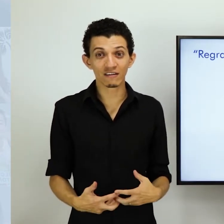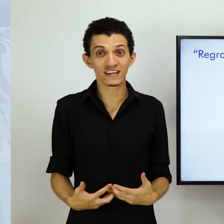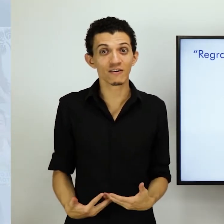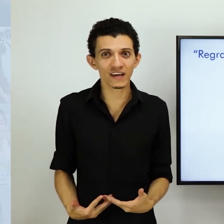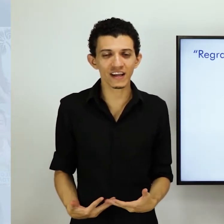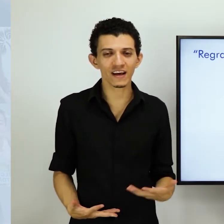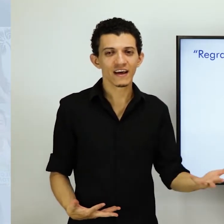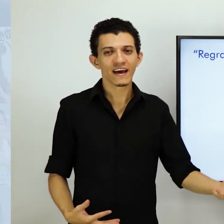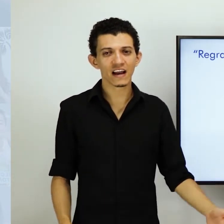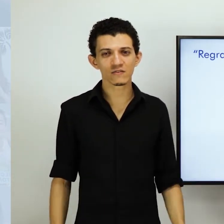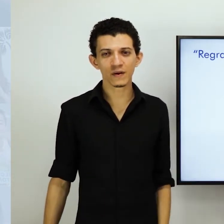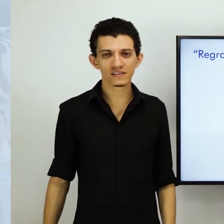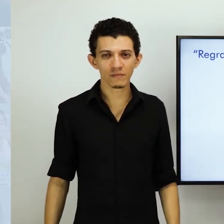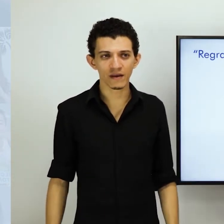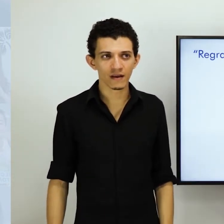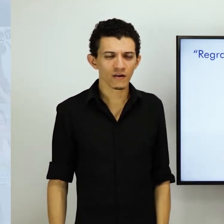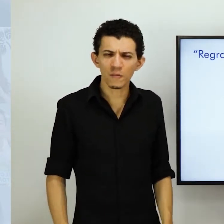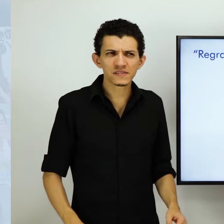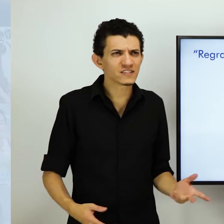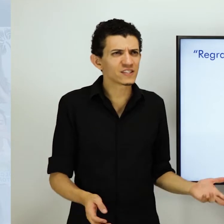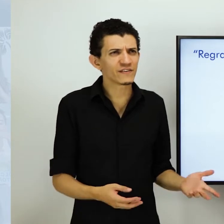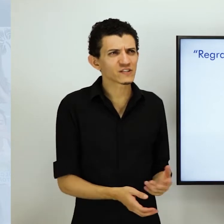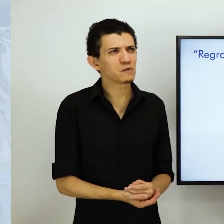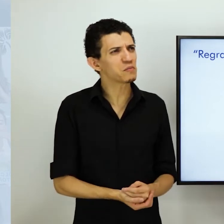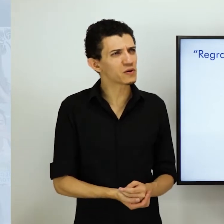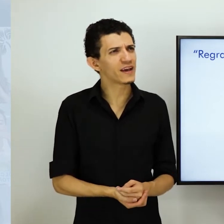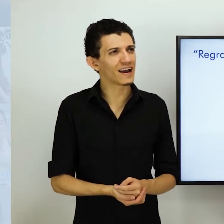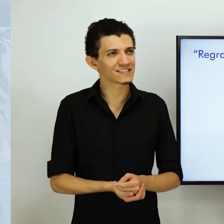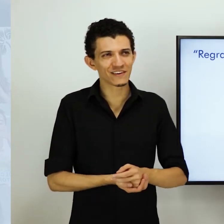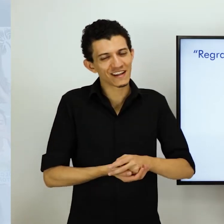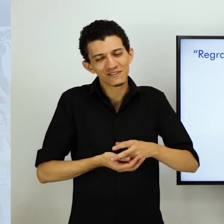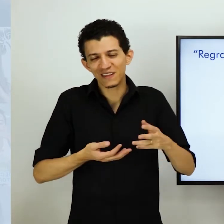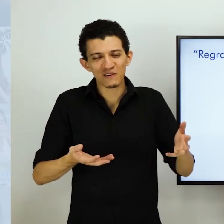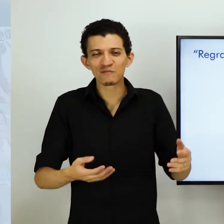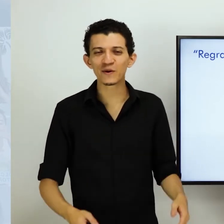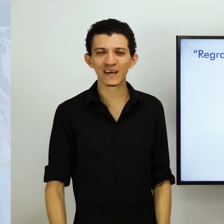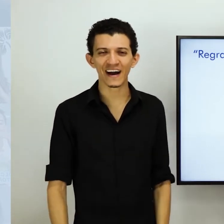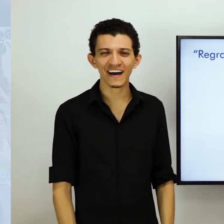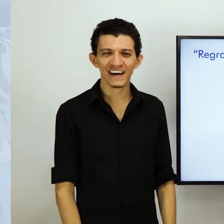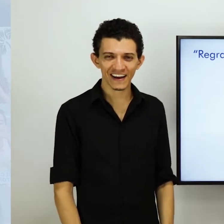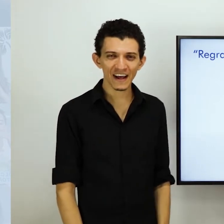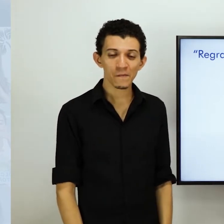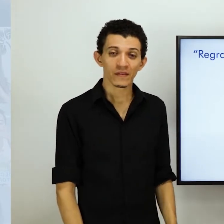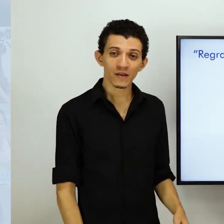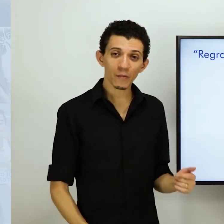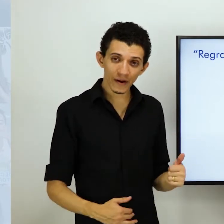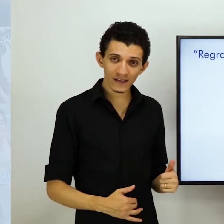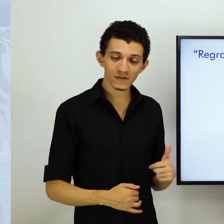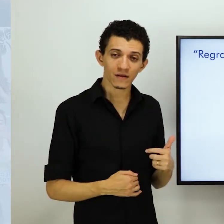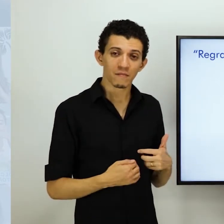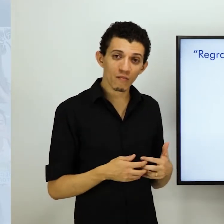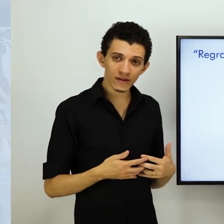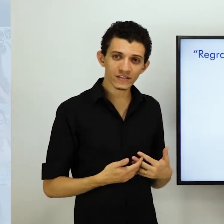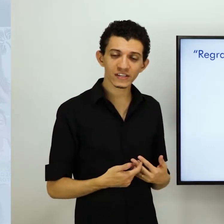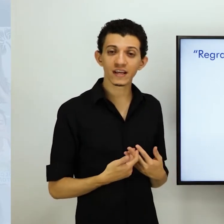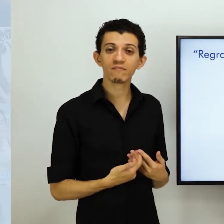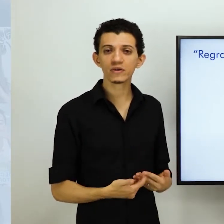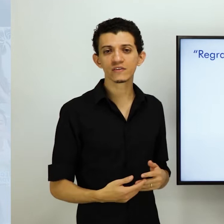Aquilo que você não queria, elas vão perceber. Como se a gente tivesse como bloquear isso. Na verdade, não tem como bloquear. Então, por isso, muita gente tem muita